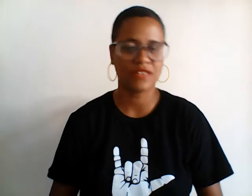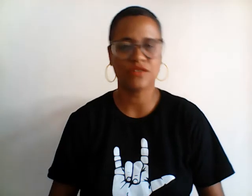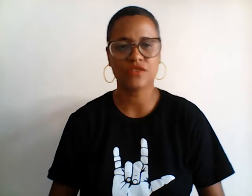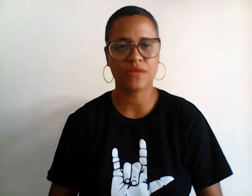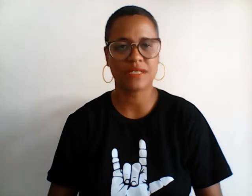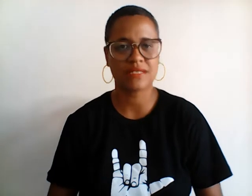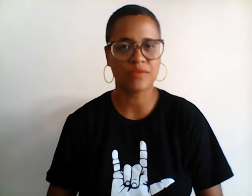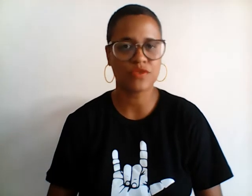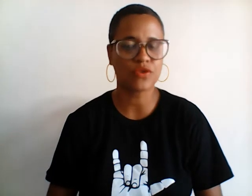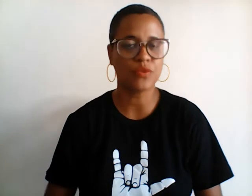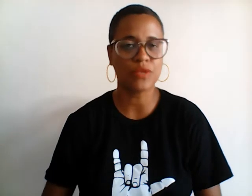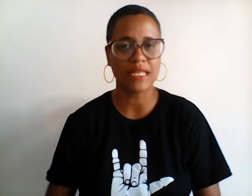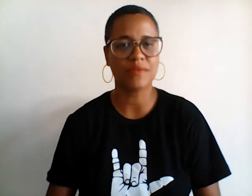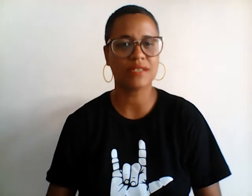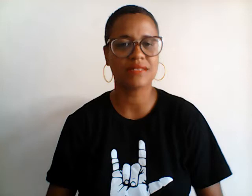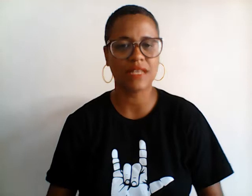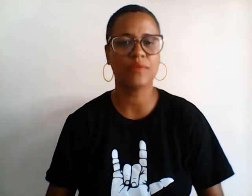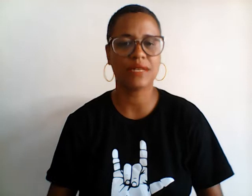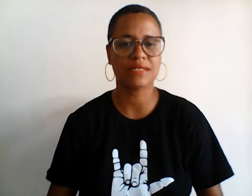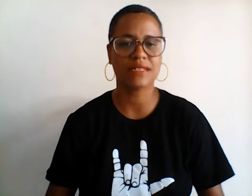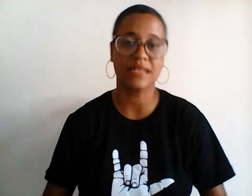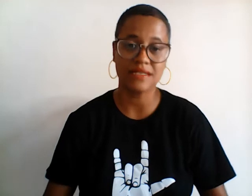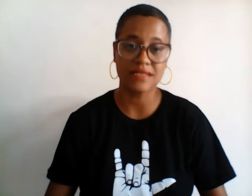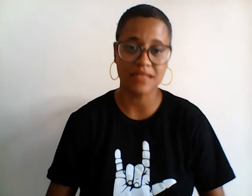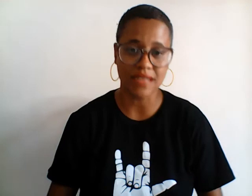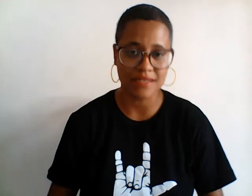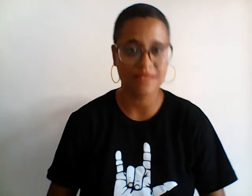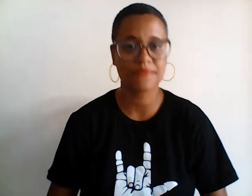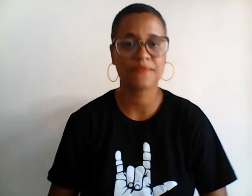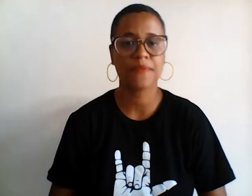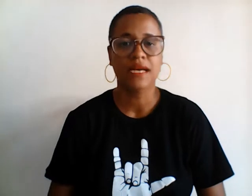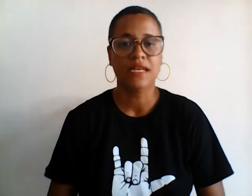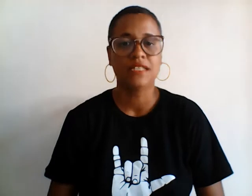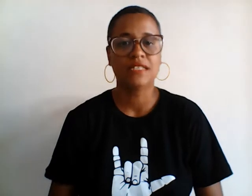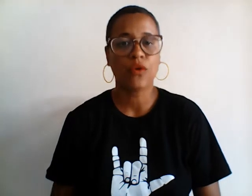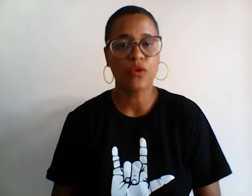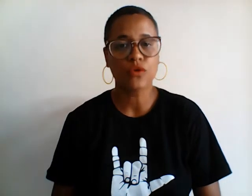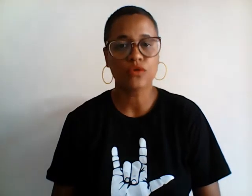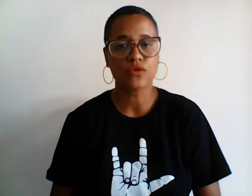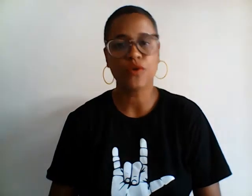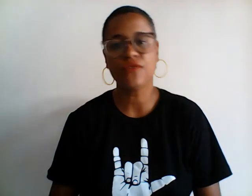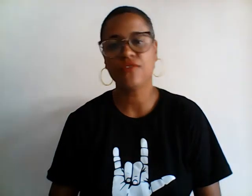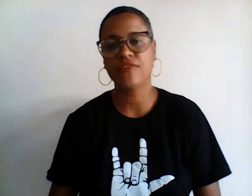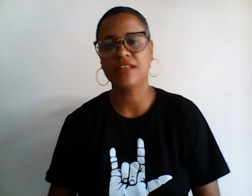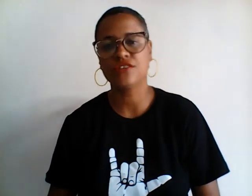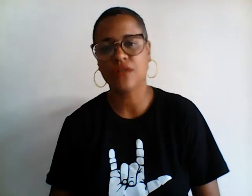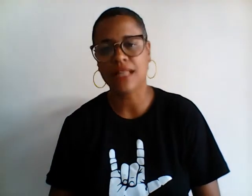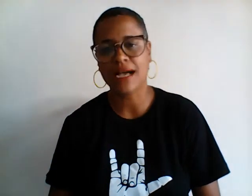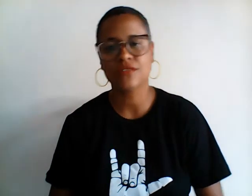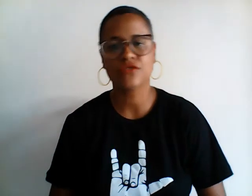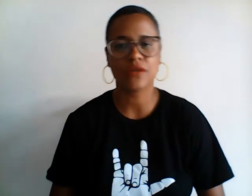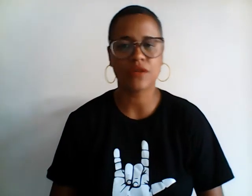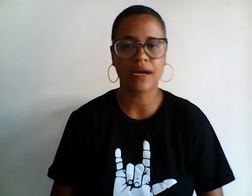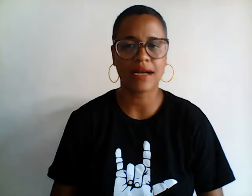nós conhecemos como Libras, Língua Brasileira de Sinais. Já outros, por viverem isolados ou em locais